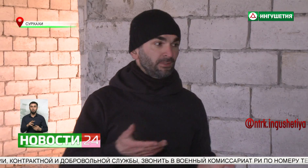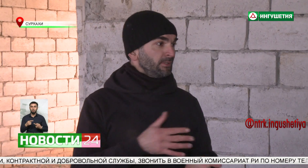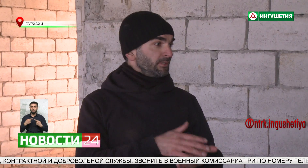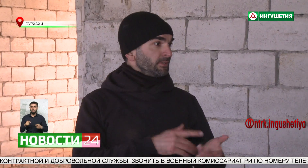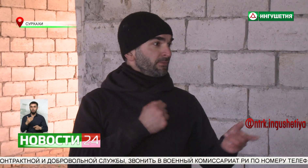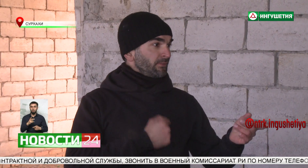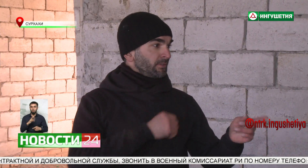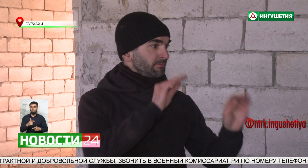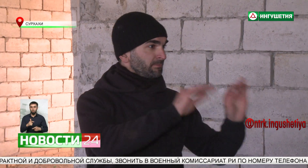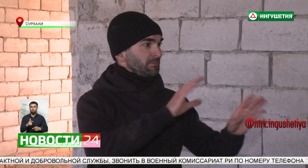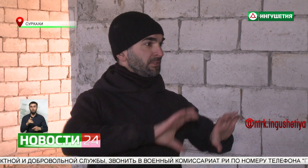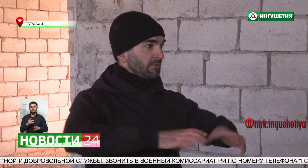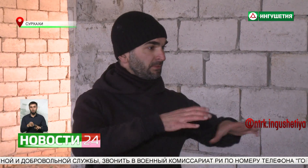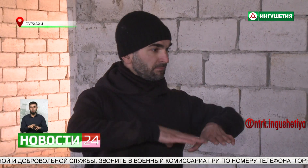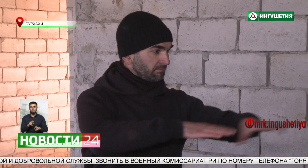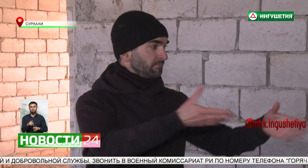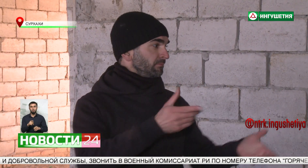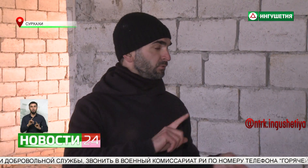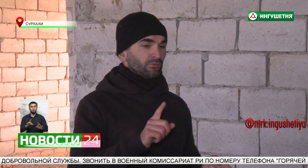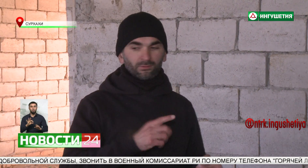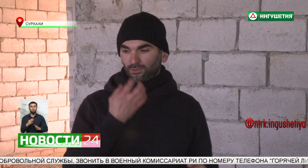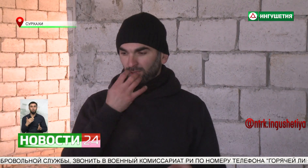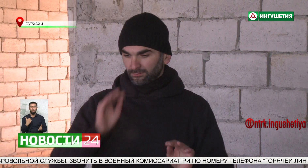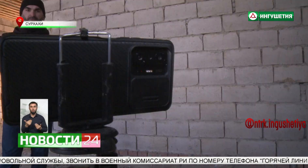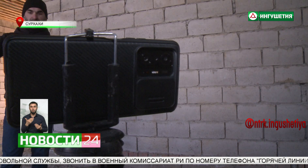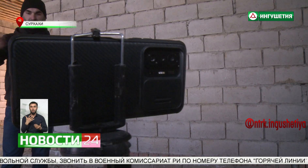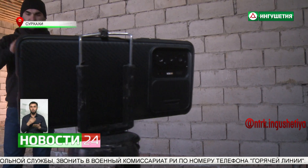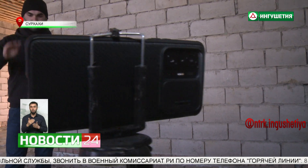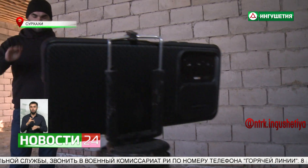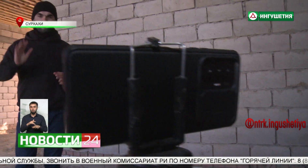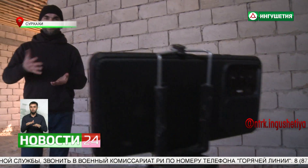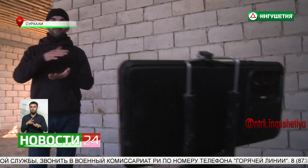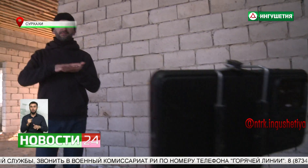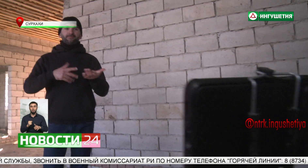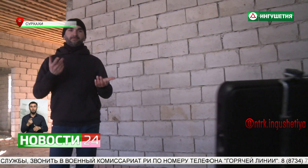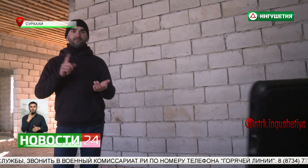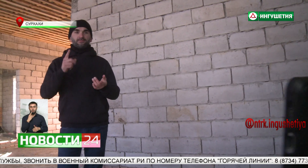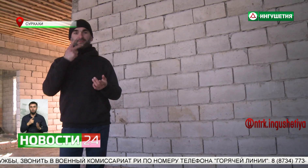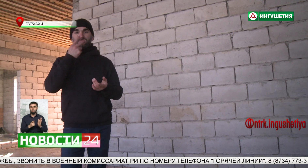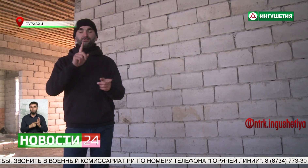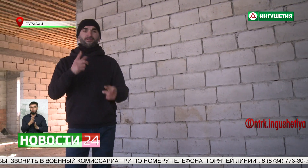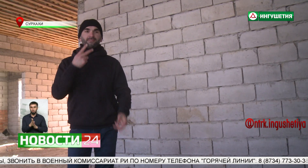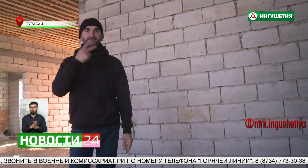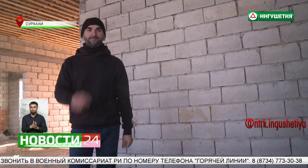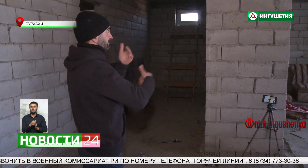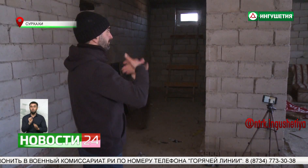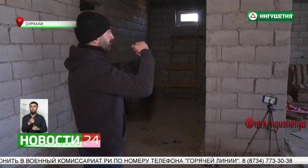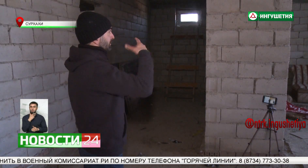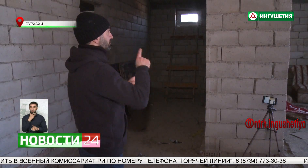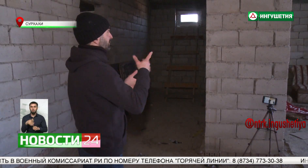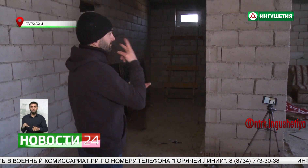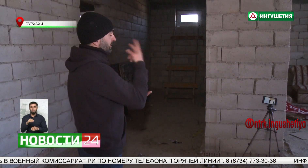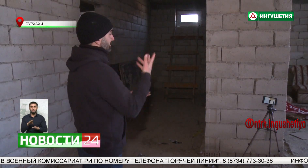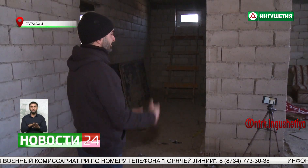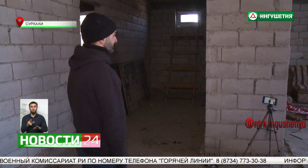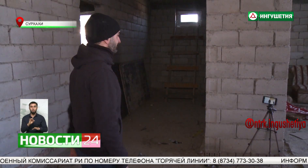отличается его блог от остальных, то это подача. Он общается со своими зрителями на языке жестов. Впрочем, за его контентом могут следить все,